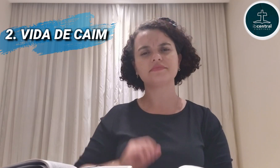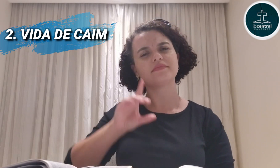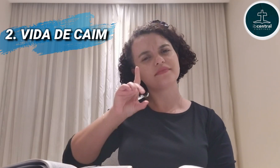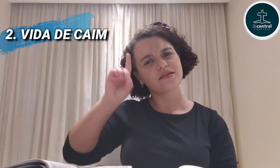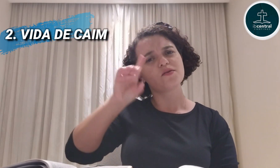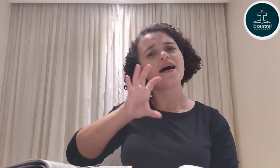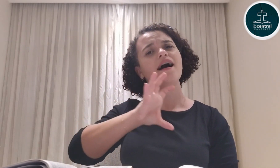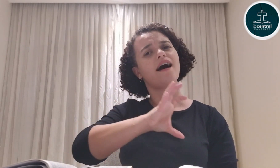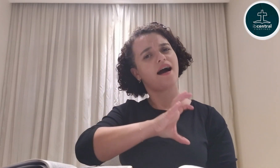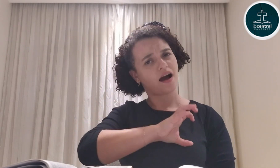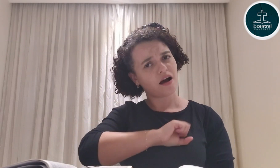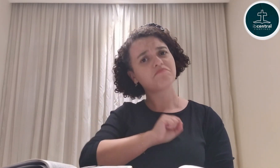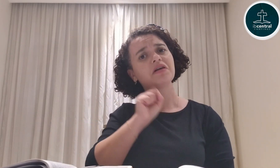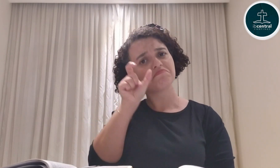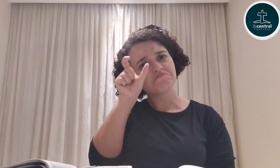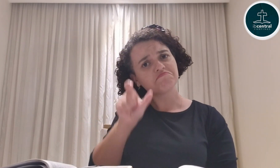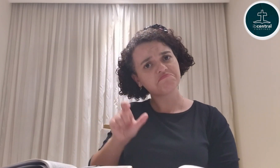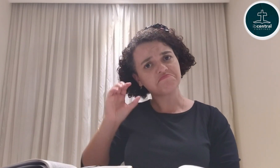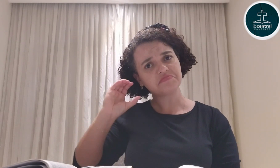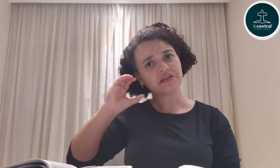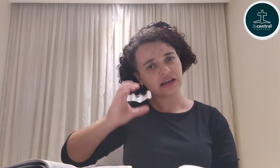Ponto 2. Vida de Caim.